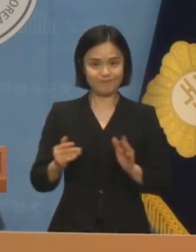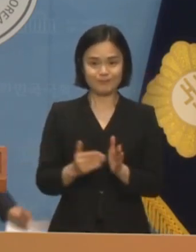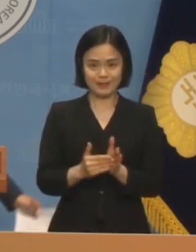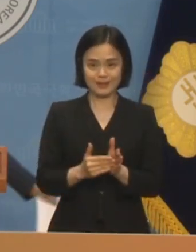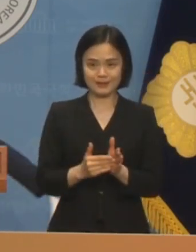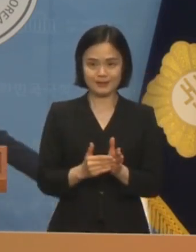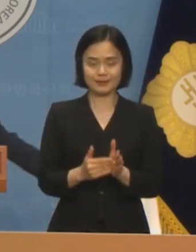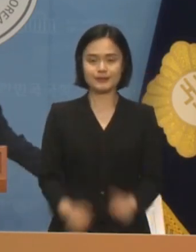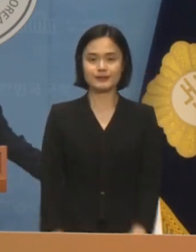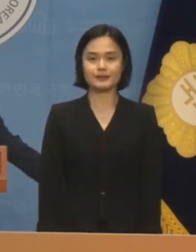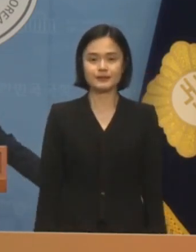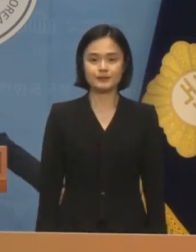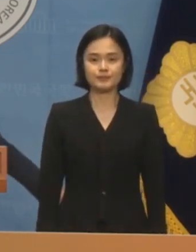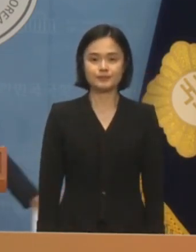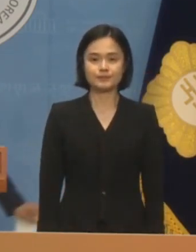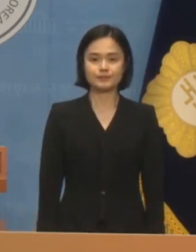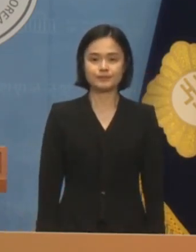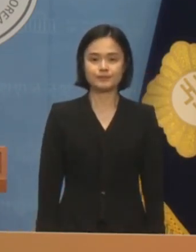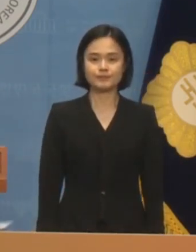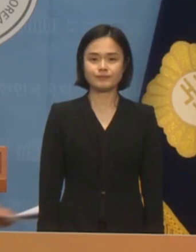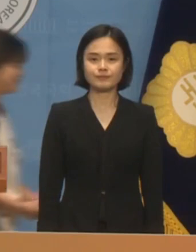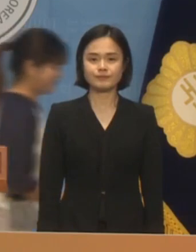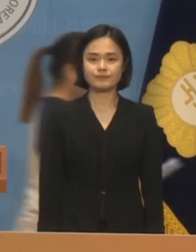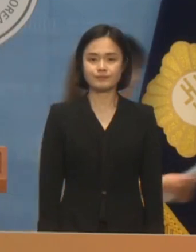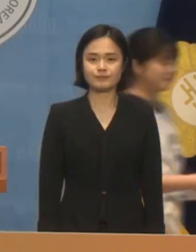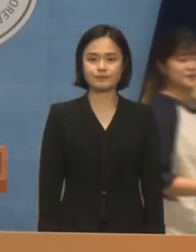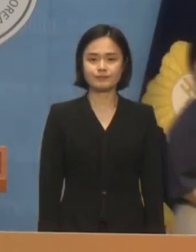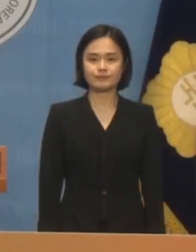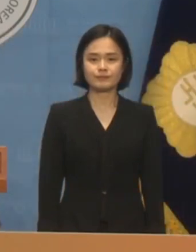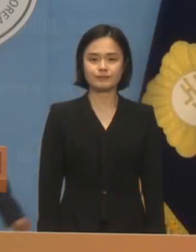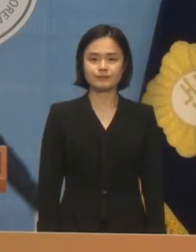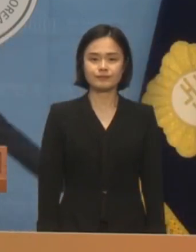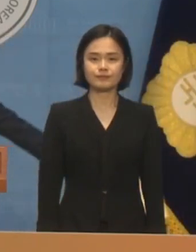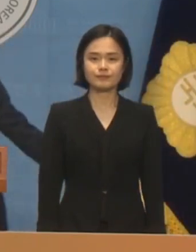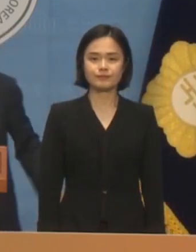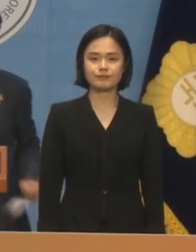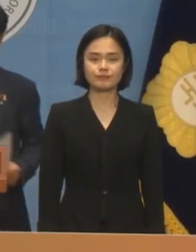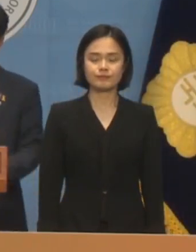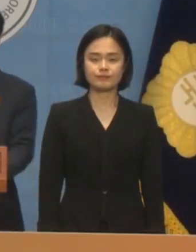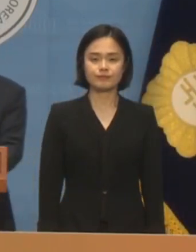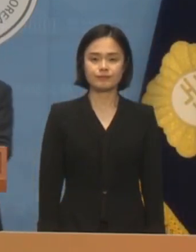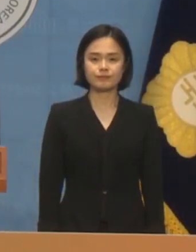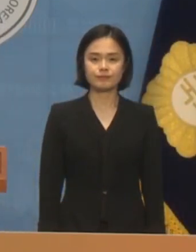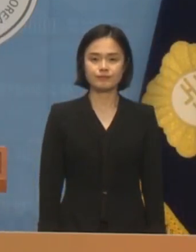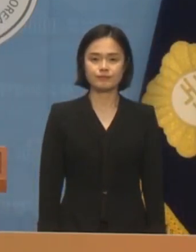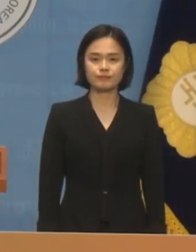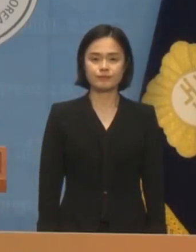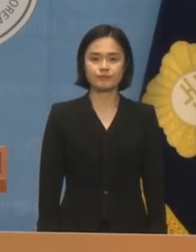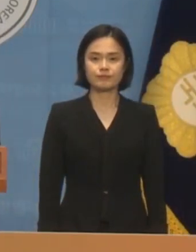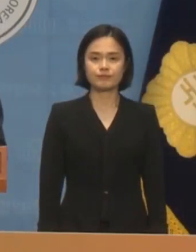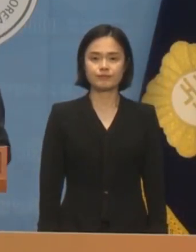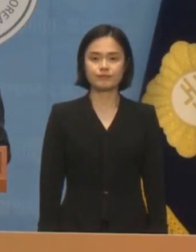좀 편안하게 이쪽으로 오시죠. 인사자분들이 앞에.